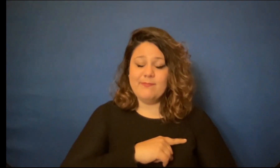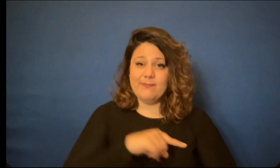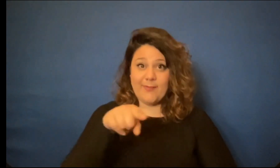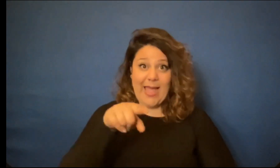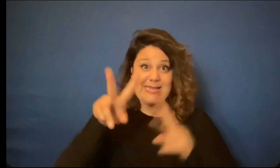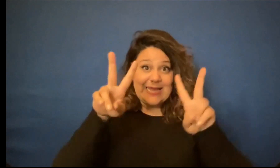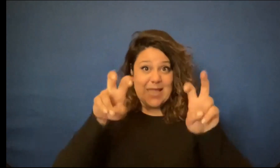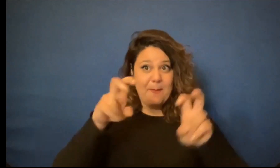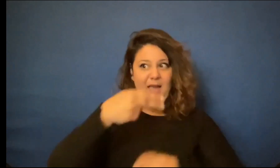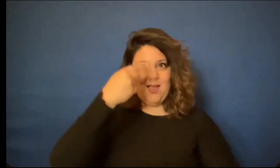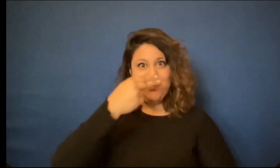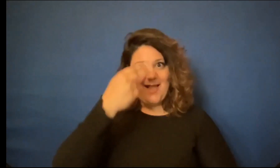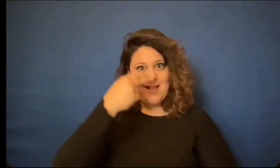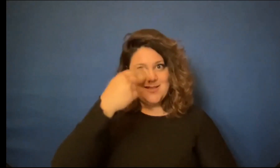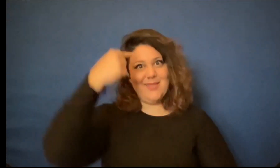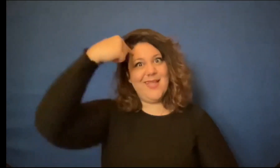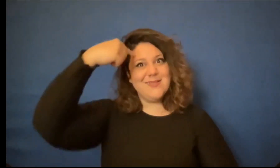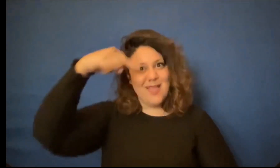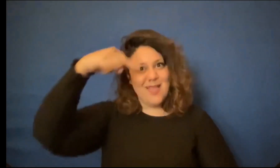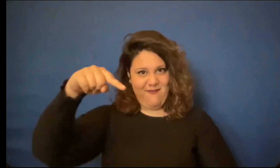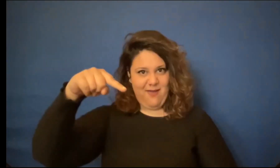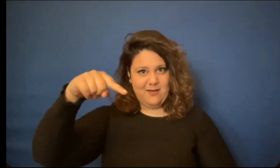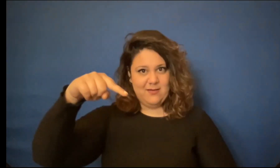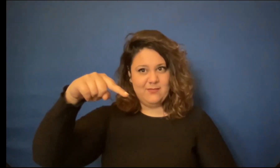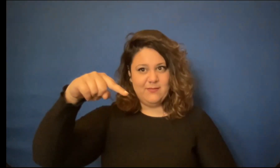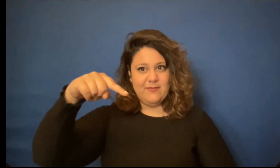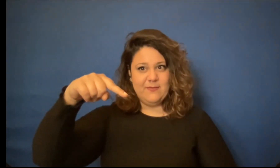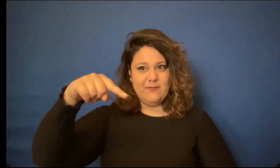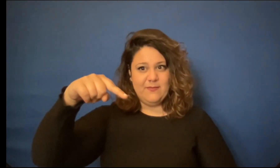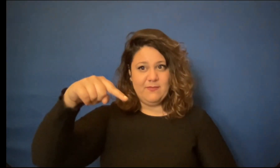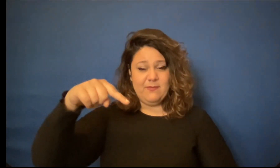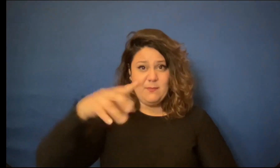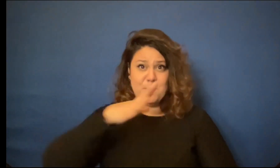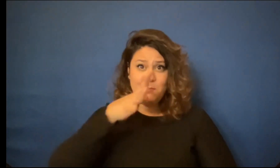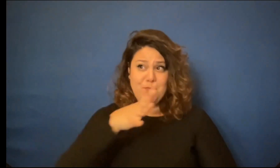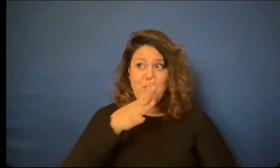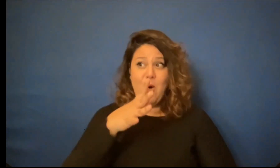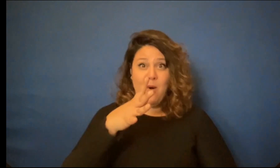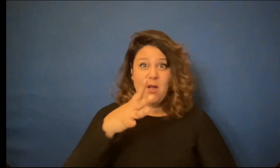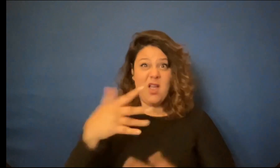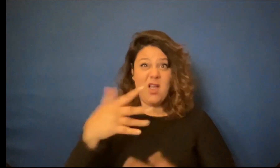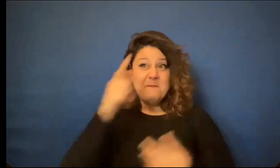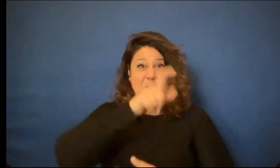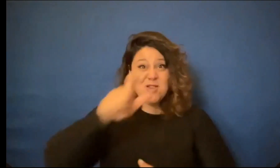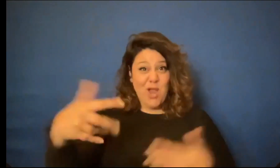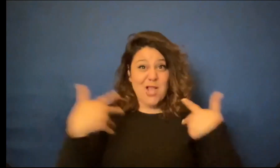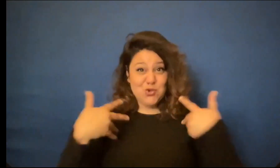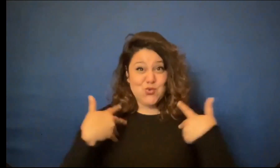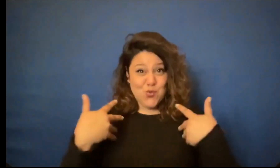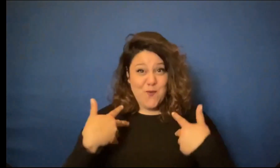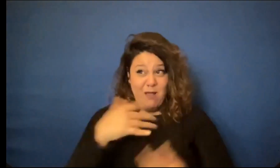interesante saberlo, ¿no? Es interesante saberlo para la gente que sufre esto, ¿no? Y saber